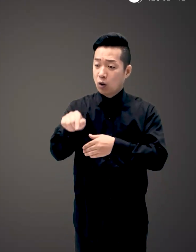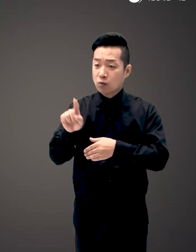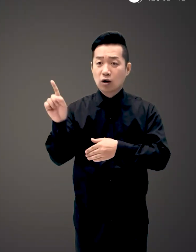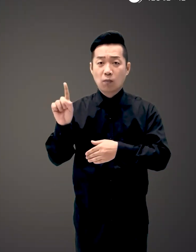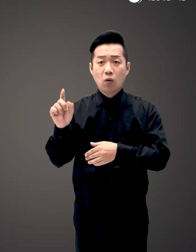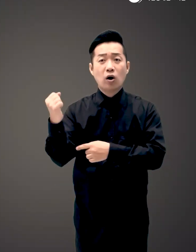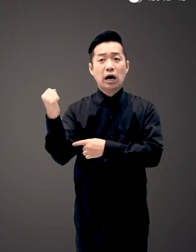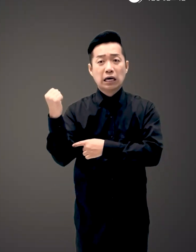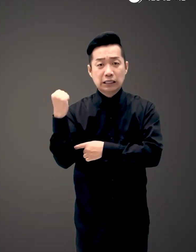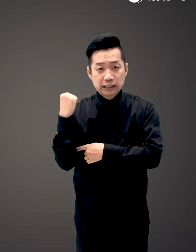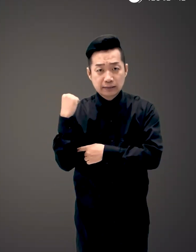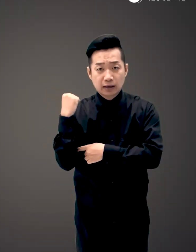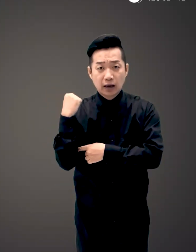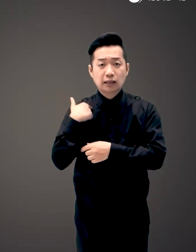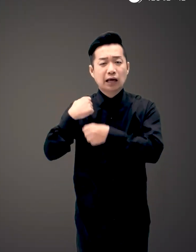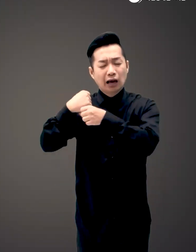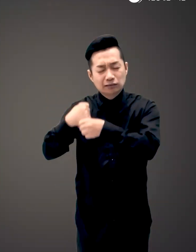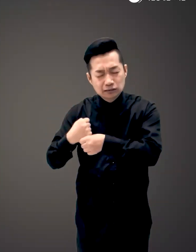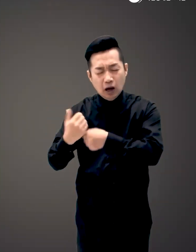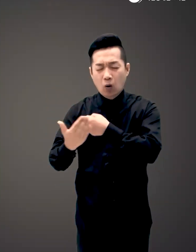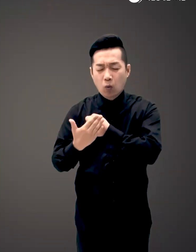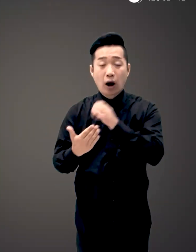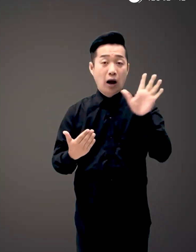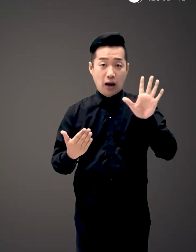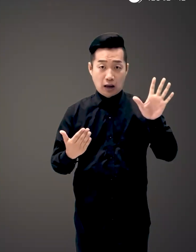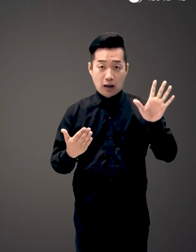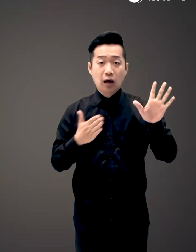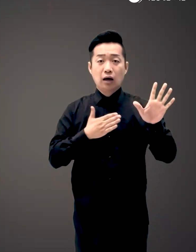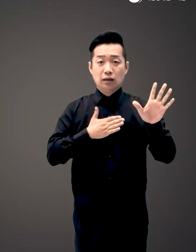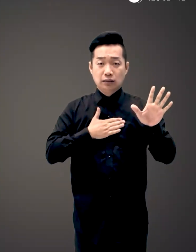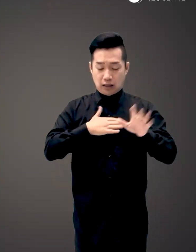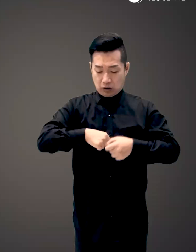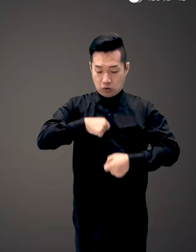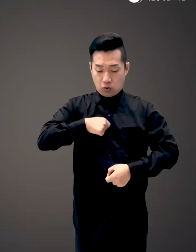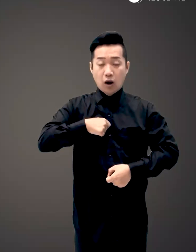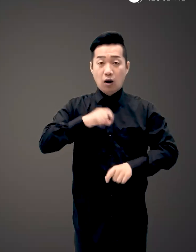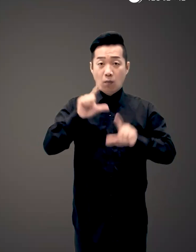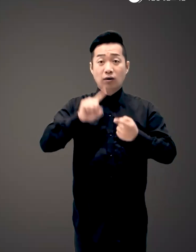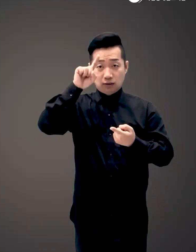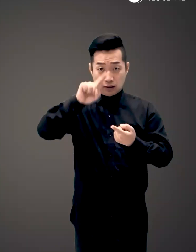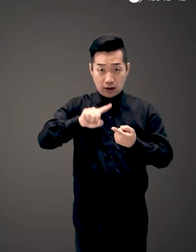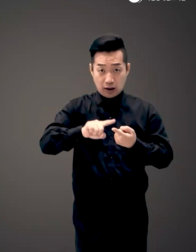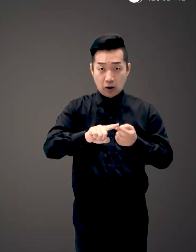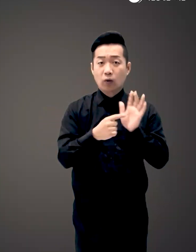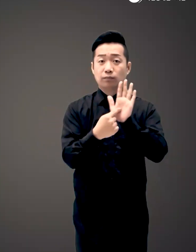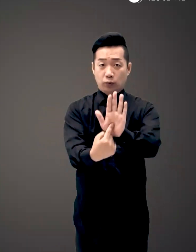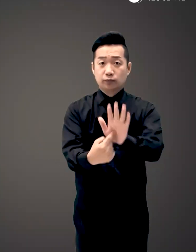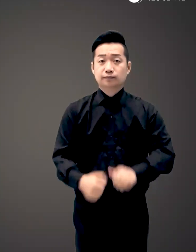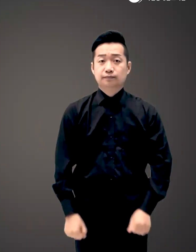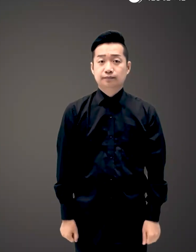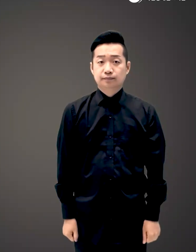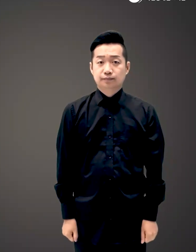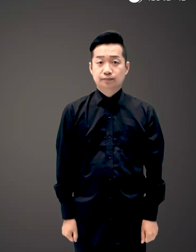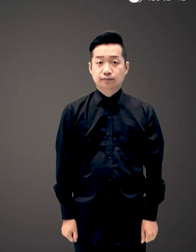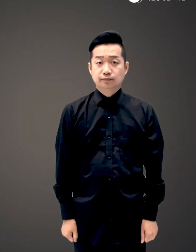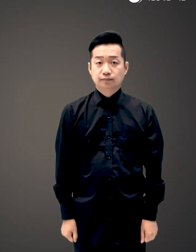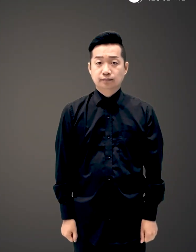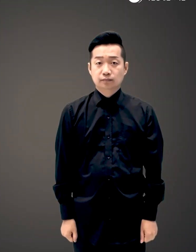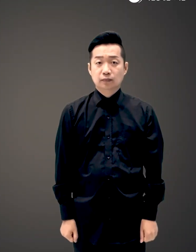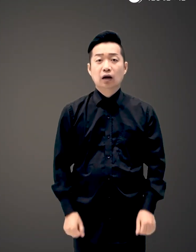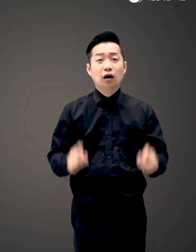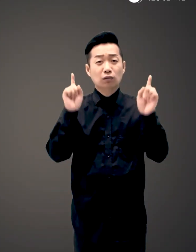외부의 힘이나 위력에 기대지 않고 자기 자신의 발가벗은 모습을 그대로 들이대는 것이죠.